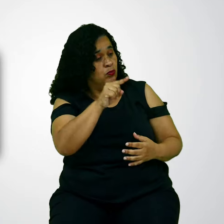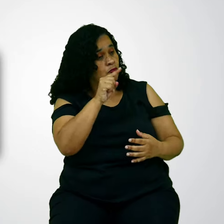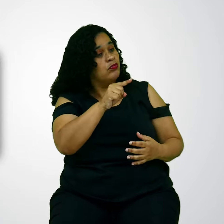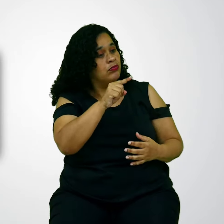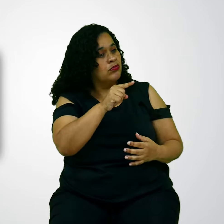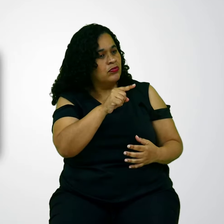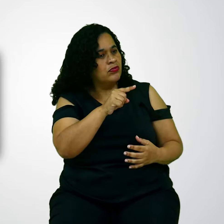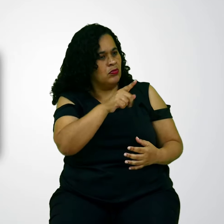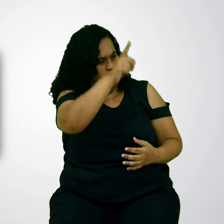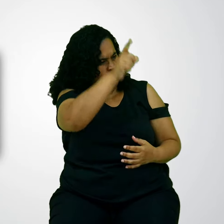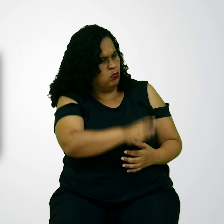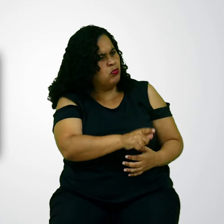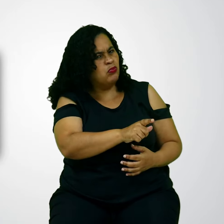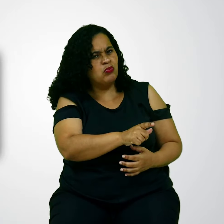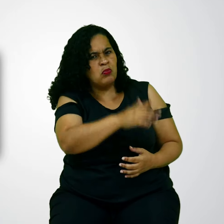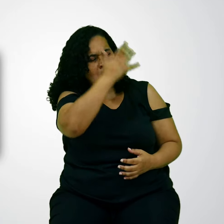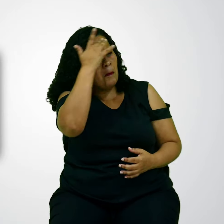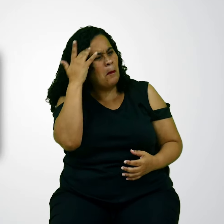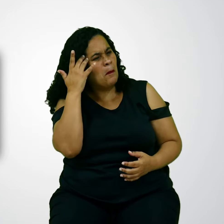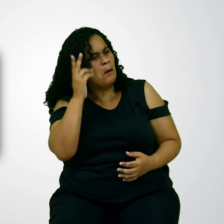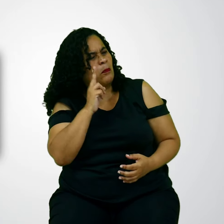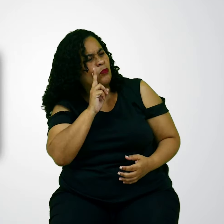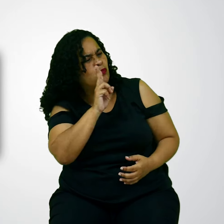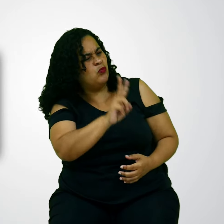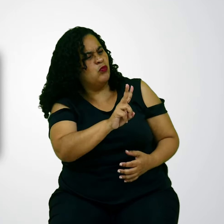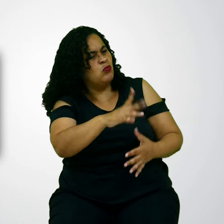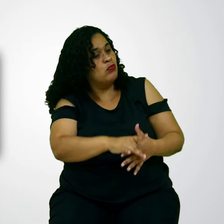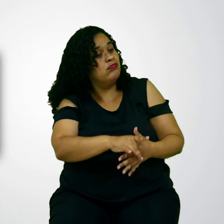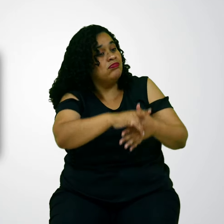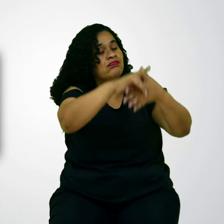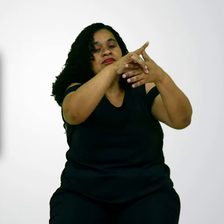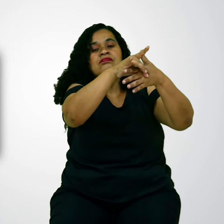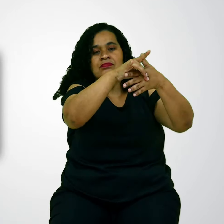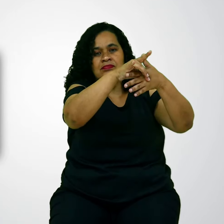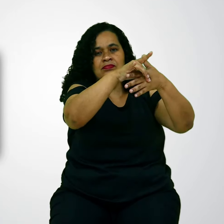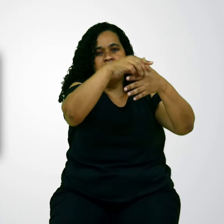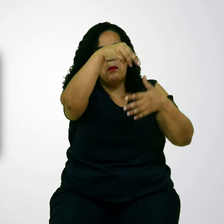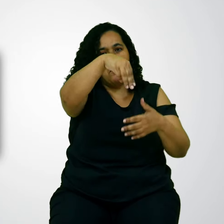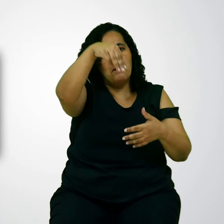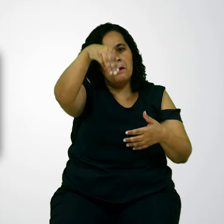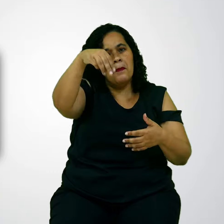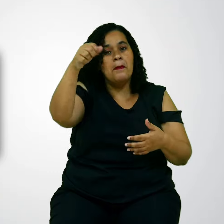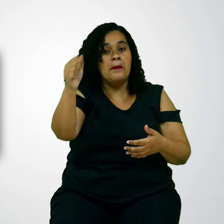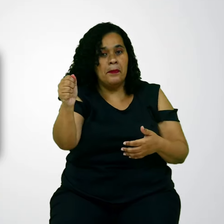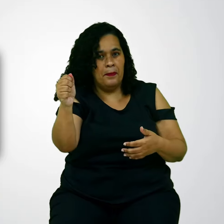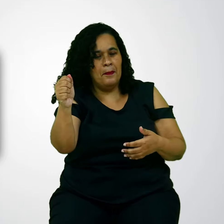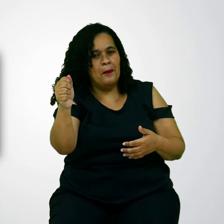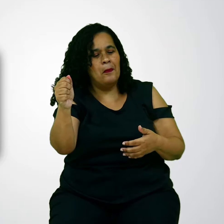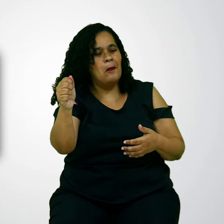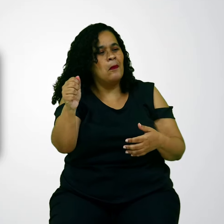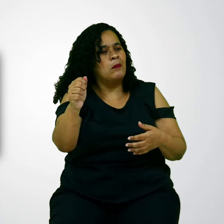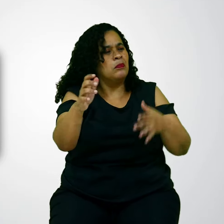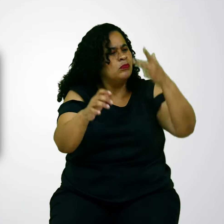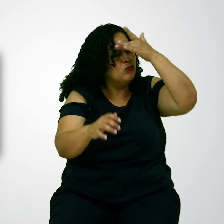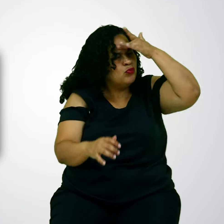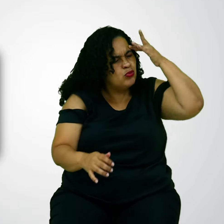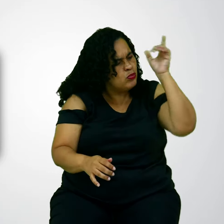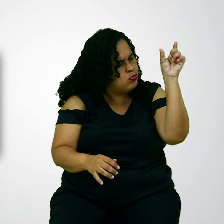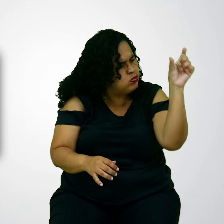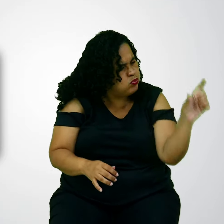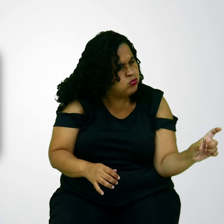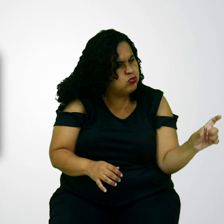como um grande líder do MMA, você é uma pessoa que tem